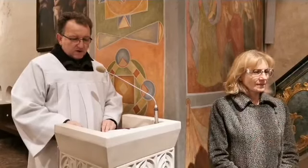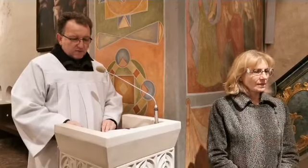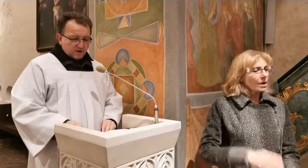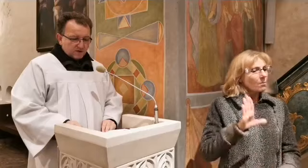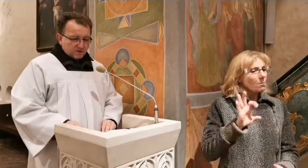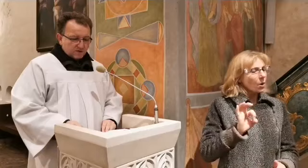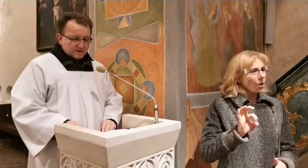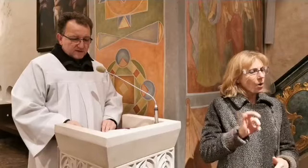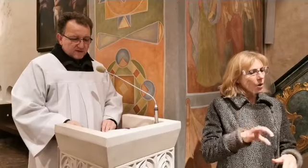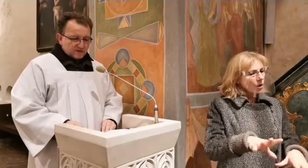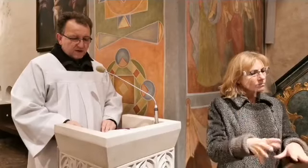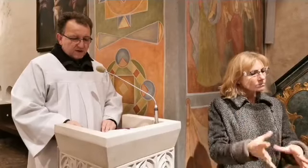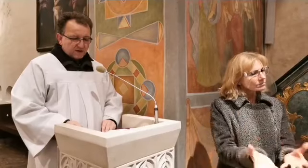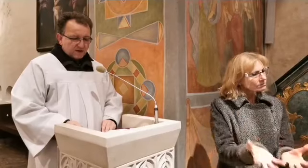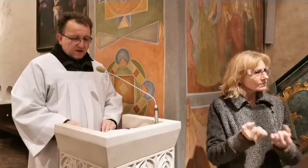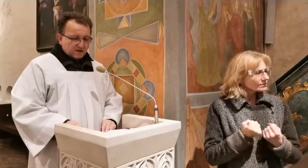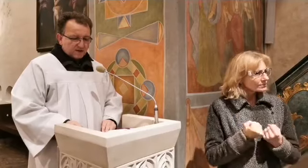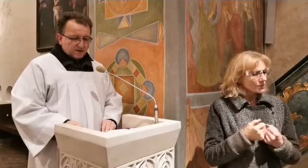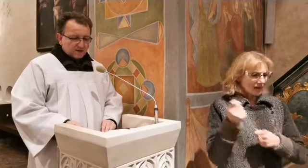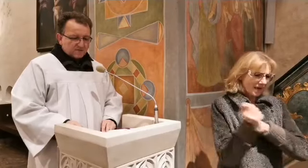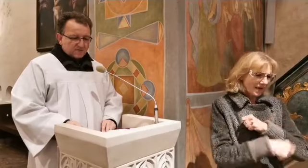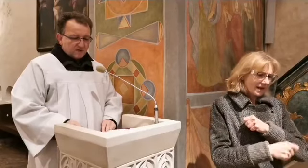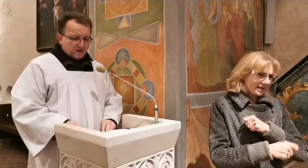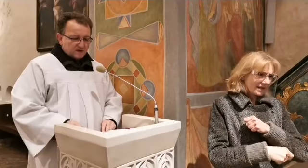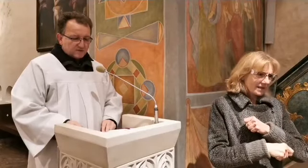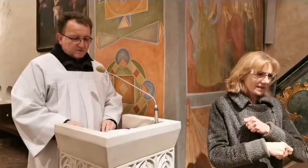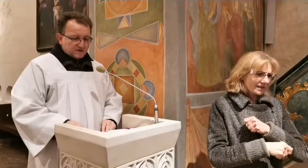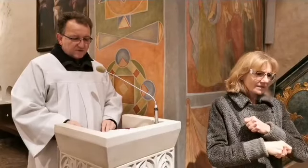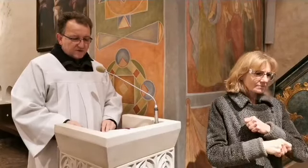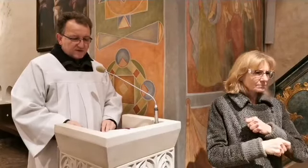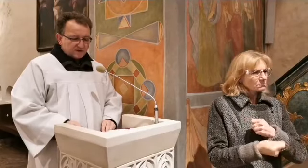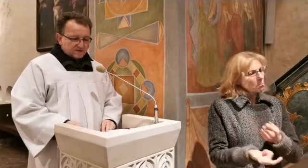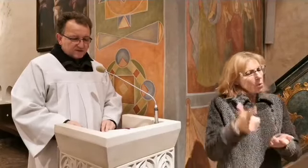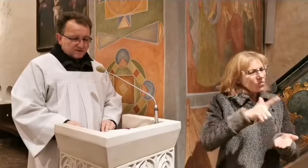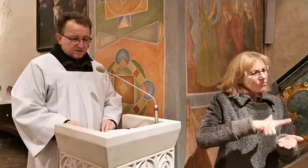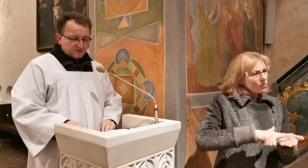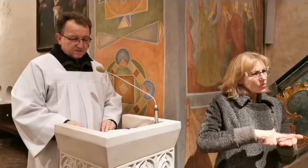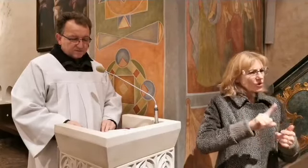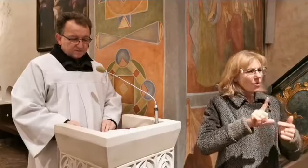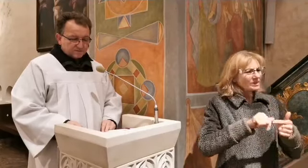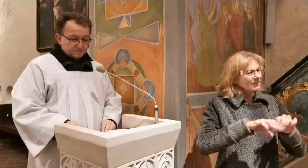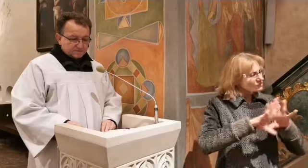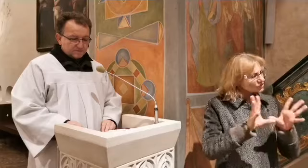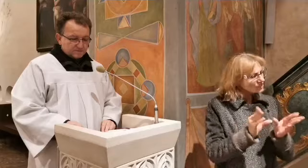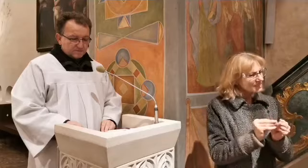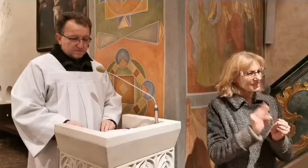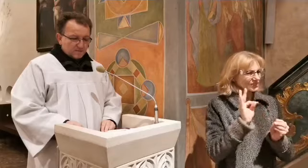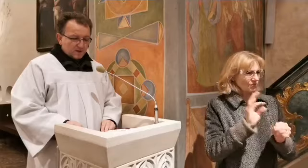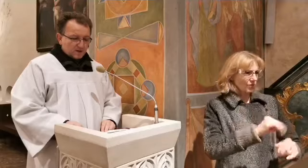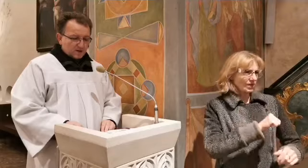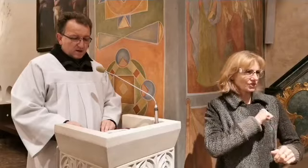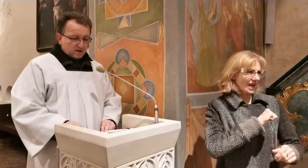bo odebrało z ręki Pana karę w dwójnasób za wszystkie swe grzechy.